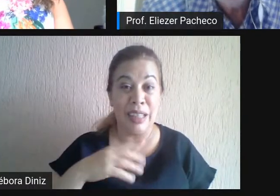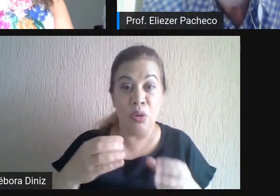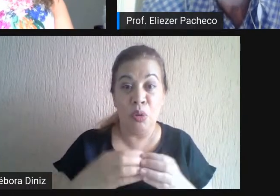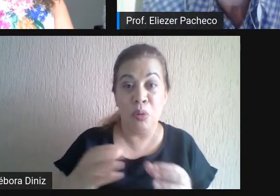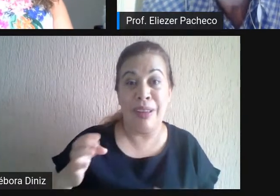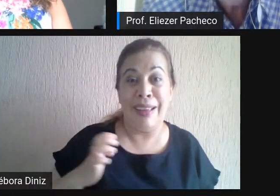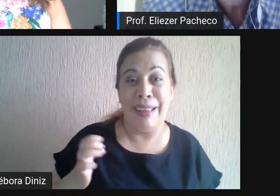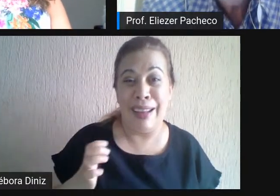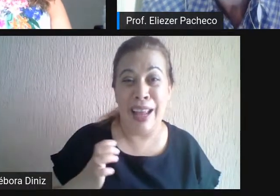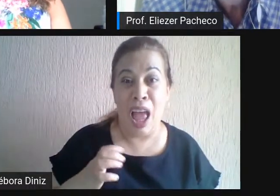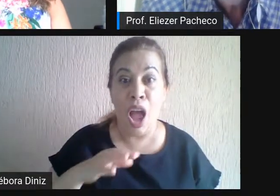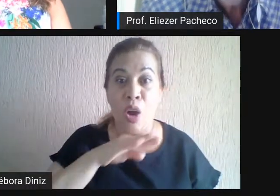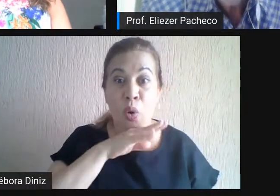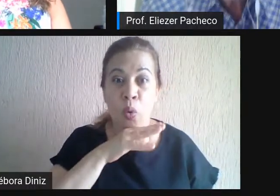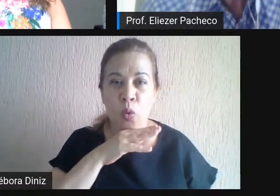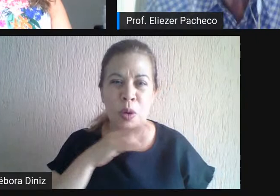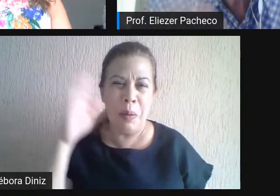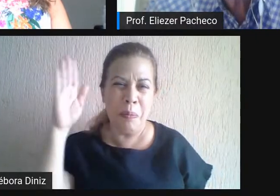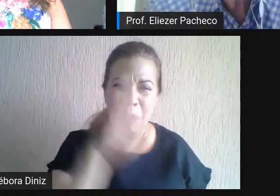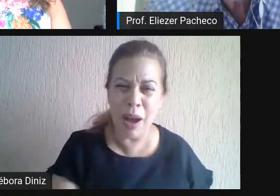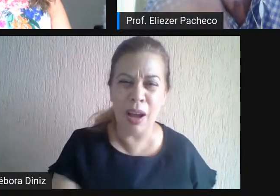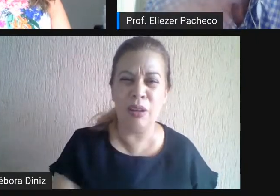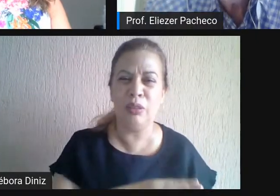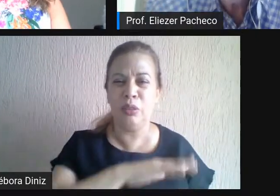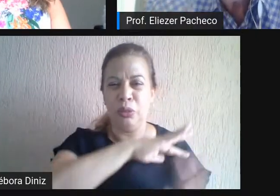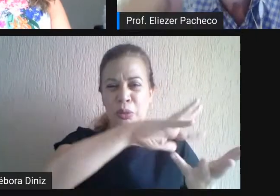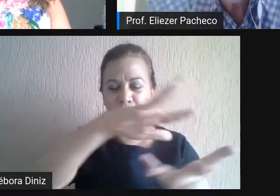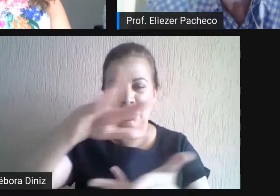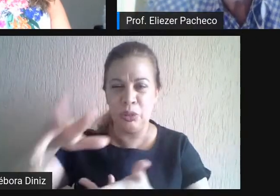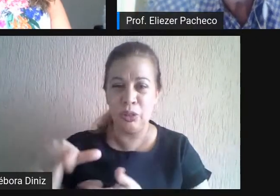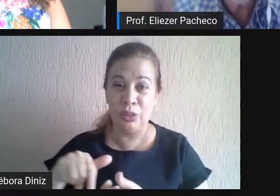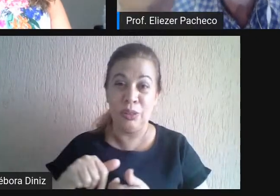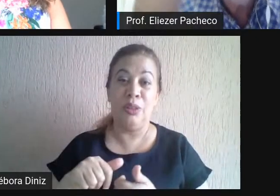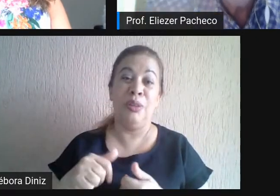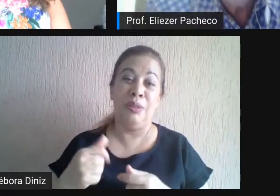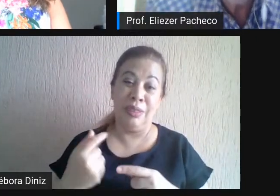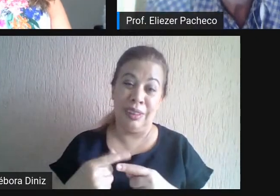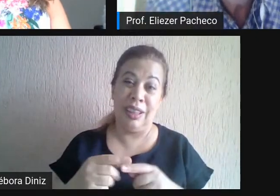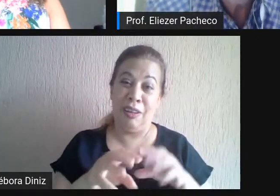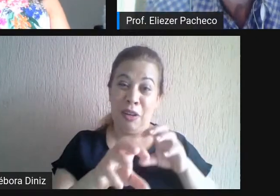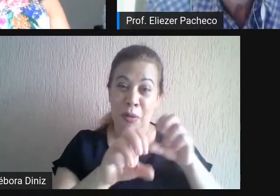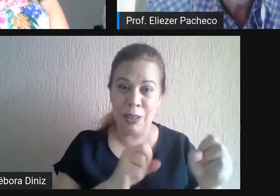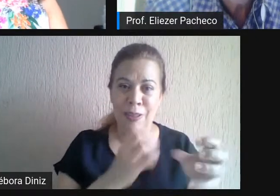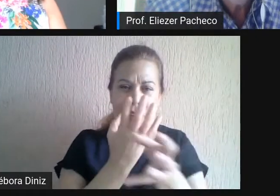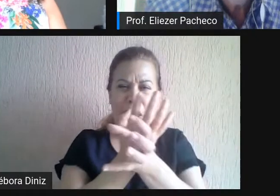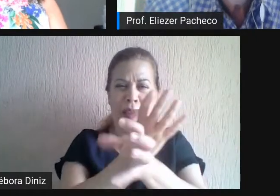do planeta, cuja formação se deu com base na escravidão.